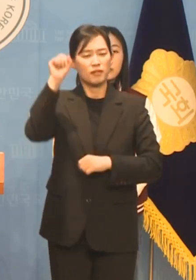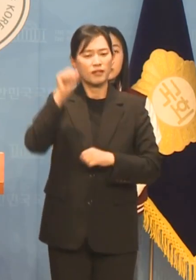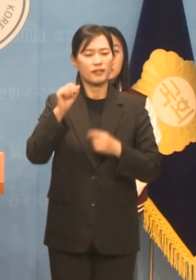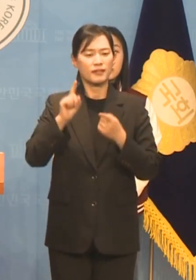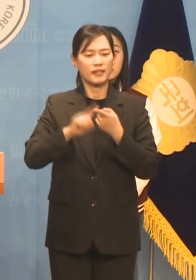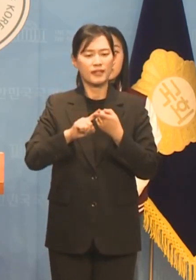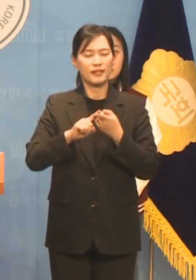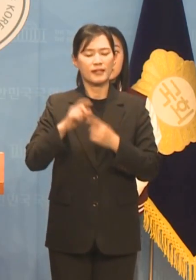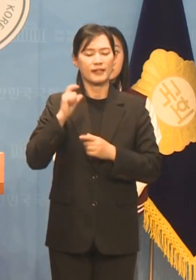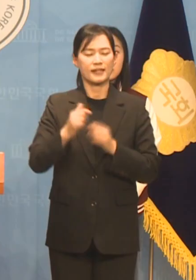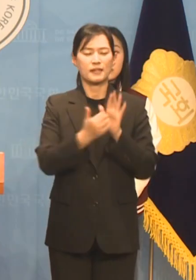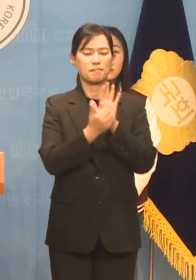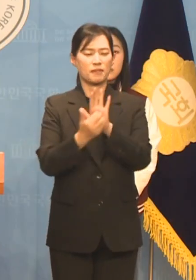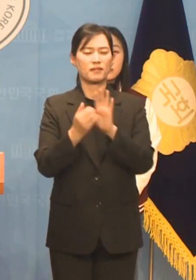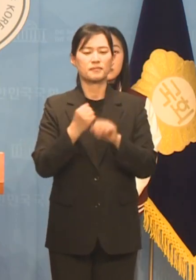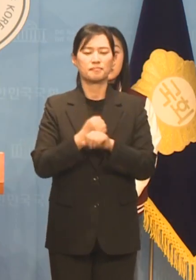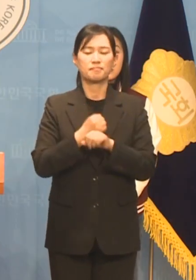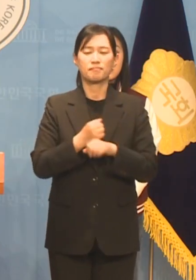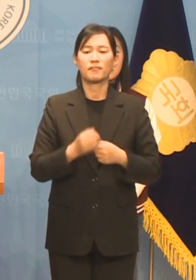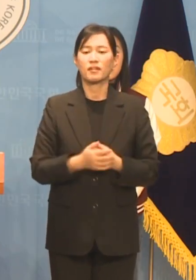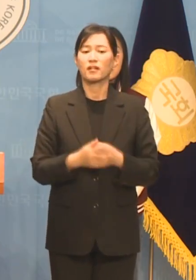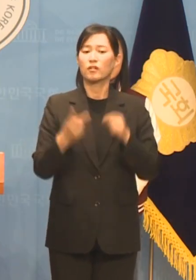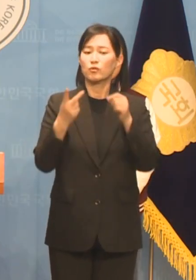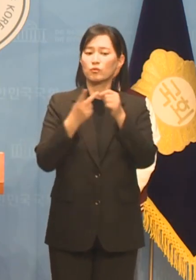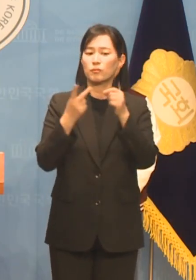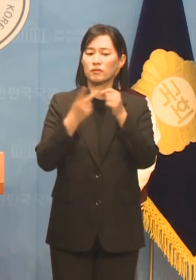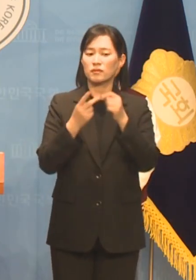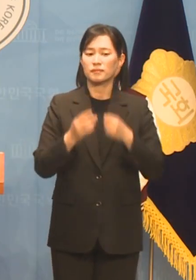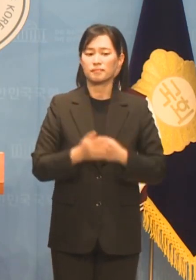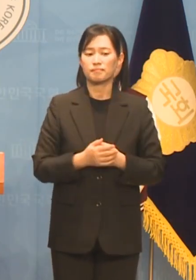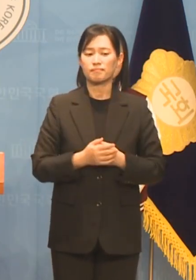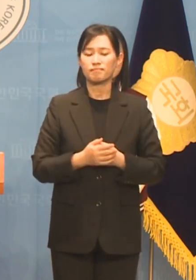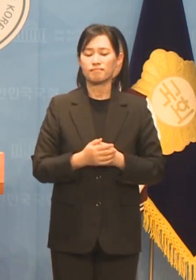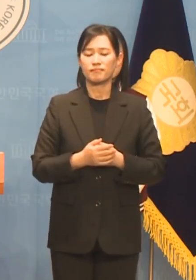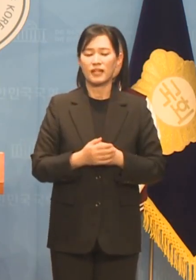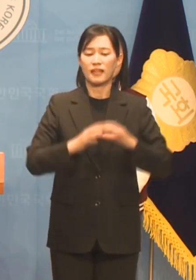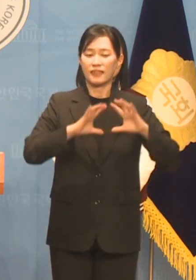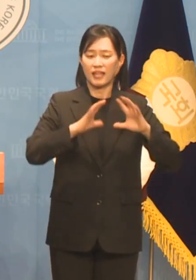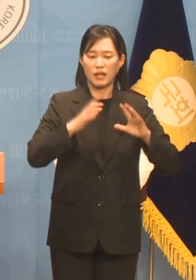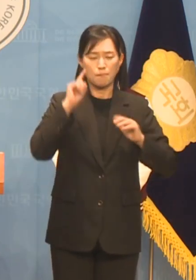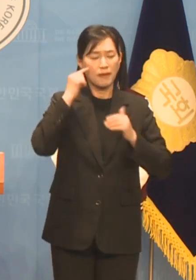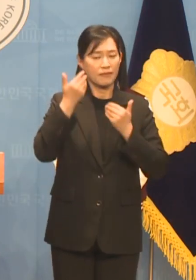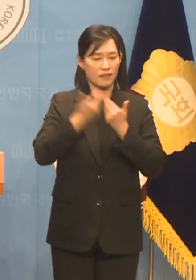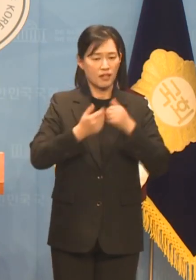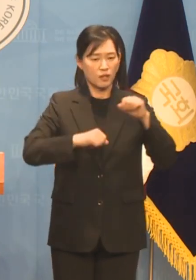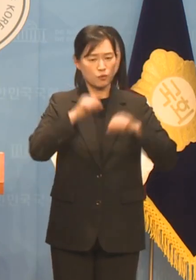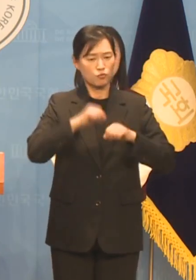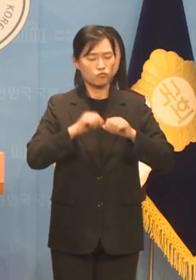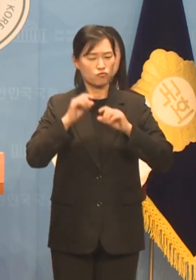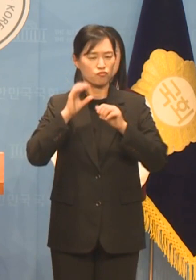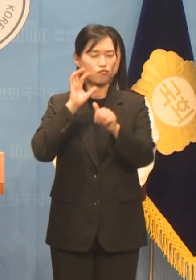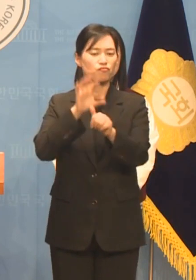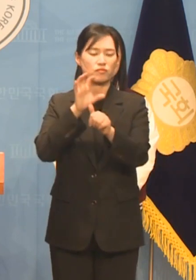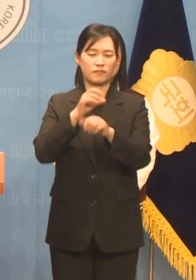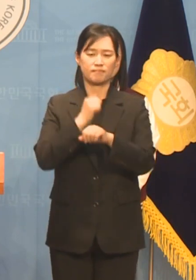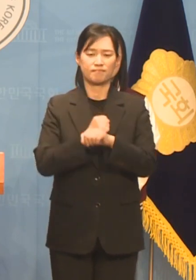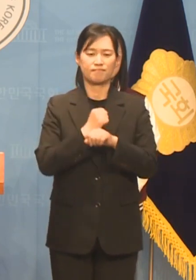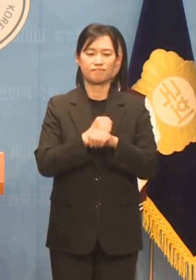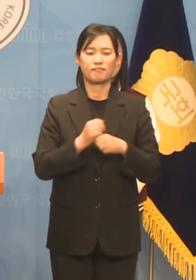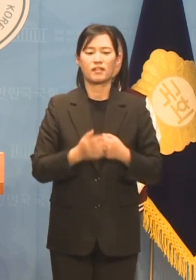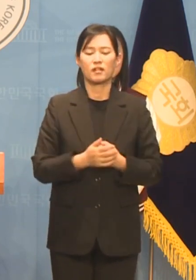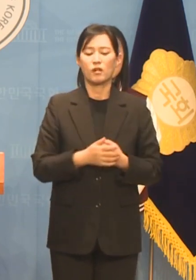대응할 것을 말씀드립니다. 두 번째, 대진연의 반국가적 행보를 규탄합니다. 이번 대진연 측 불법